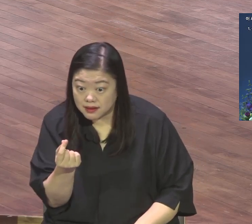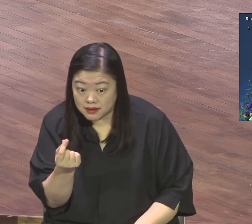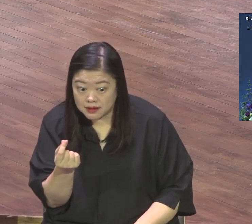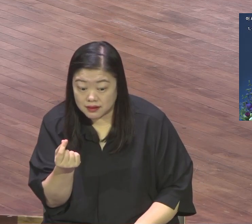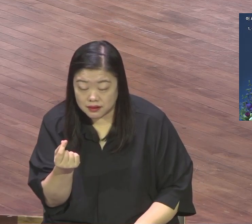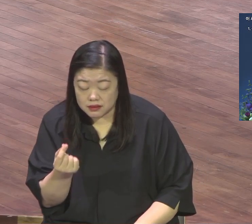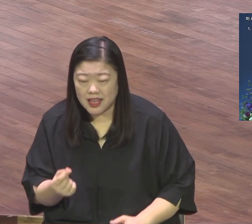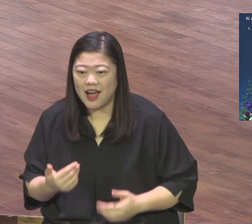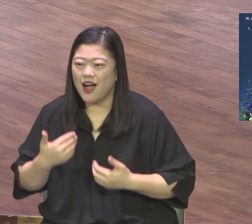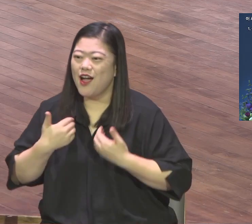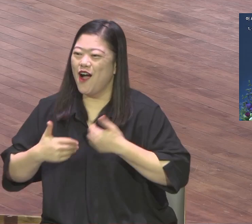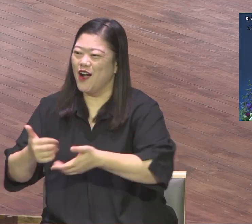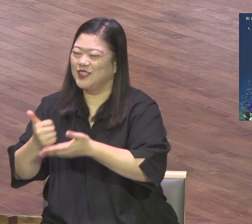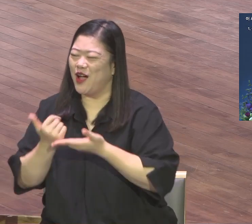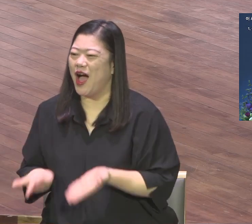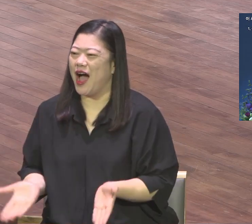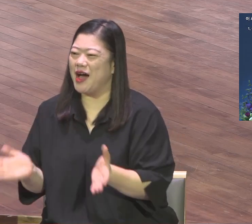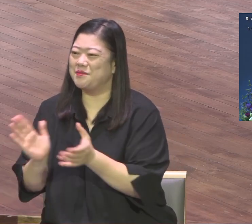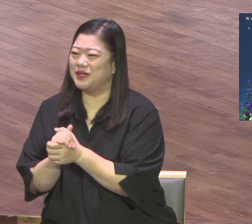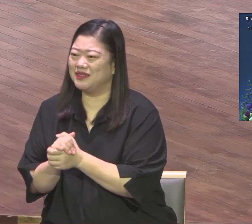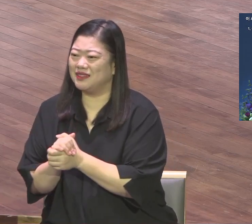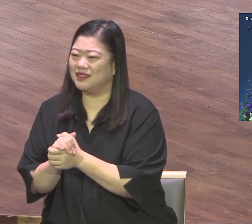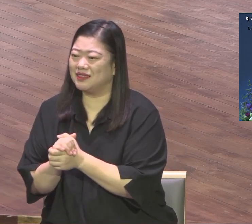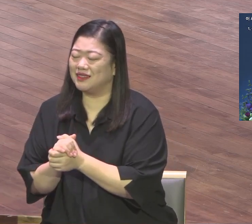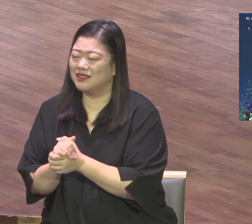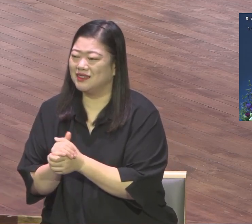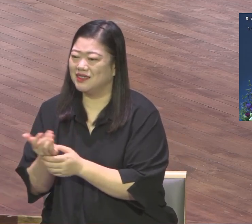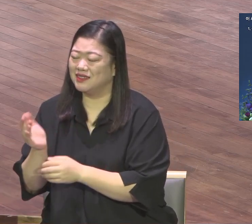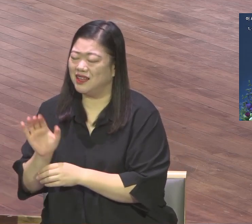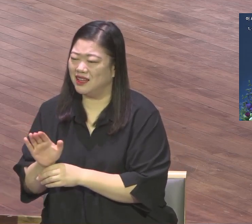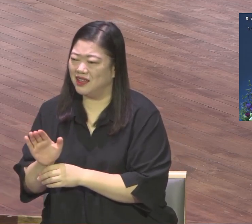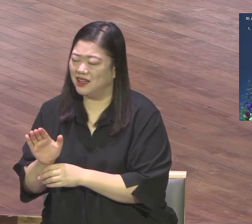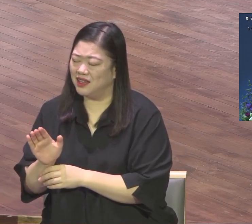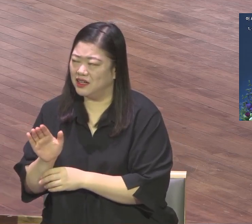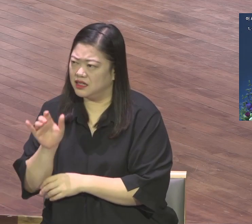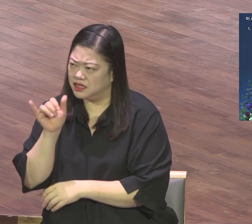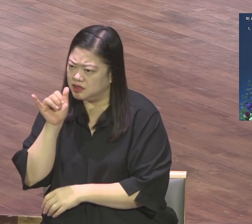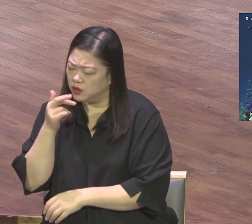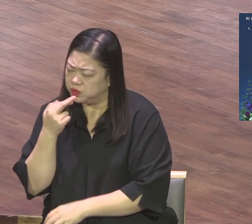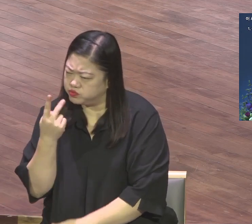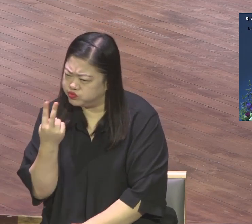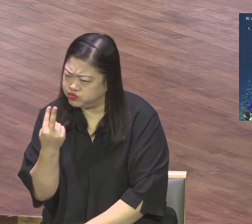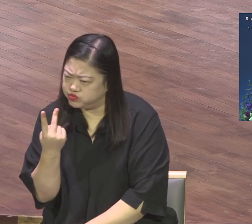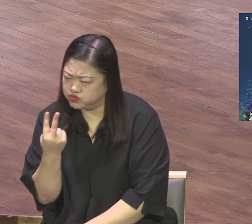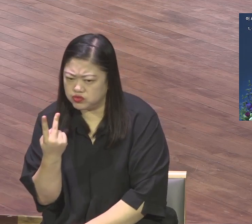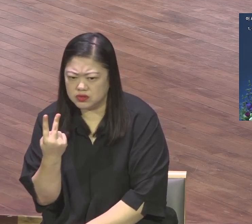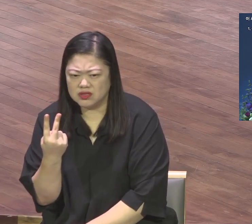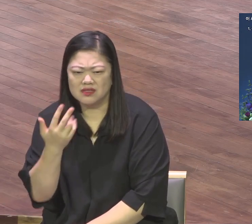영접해놓고 왜 하늘 장이 되어놓고도 너 헷갈리냐? 알지 못하냐?